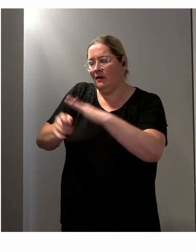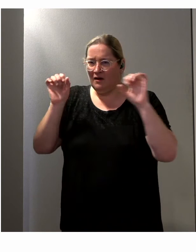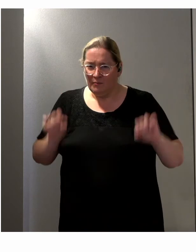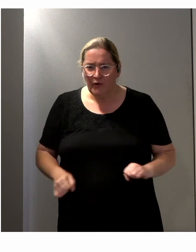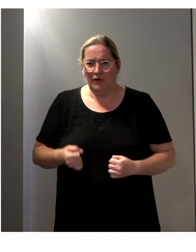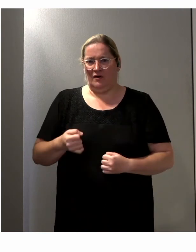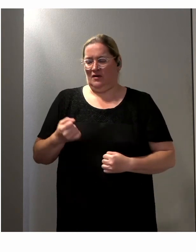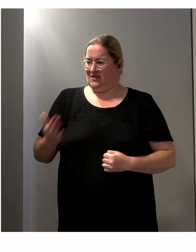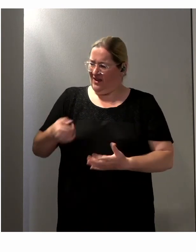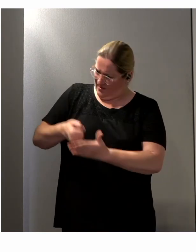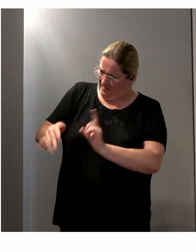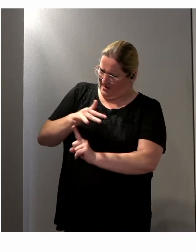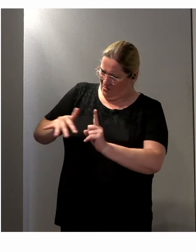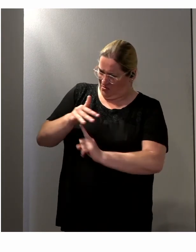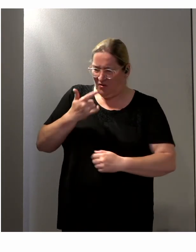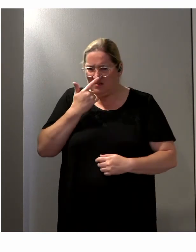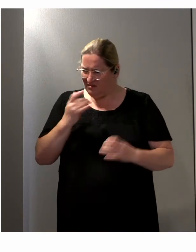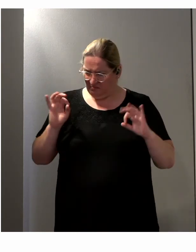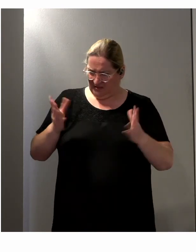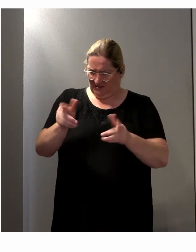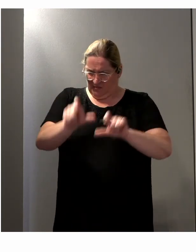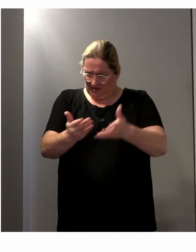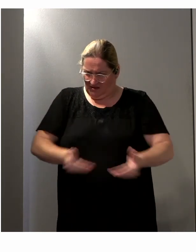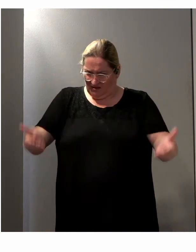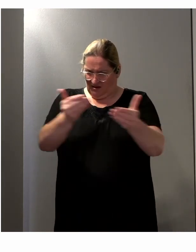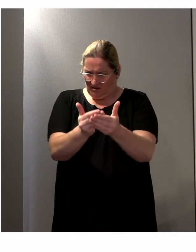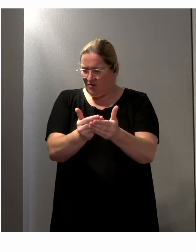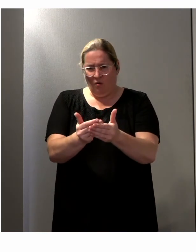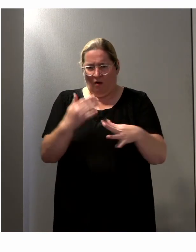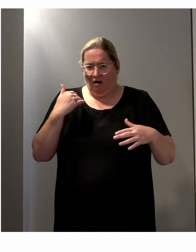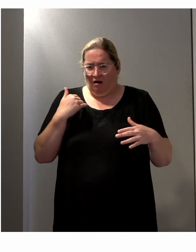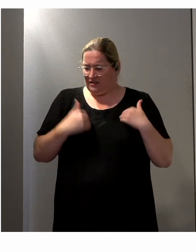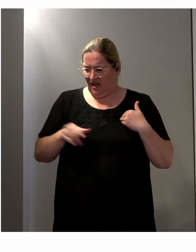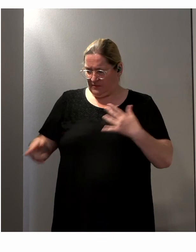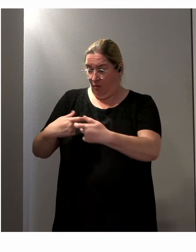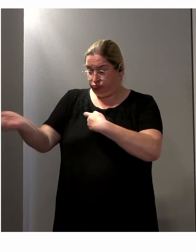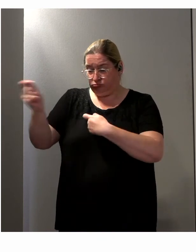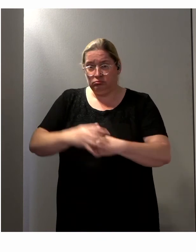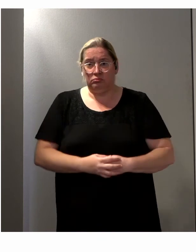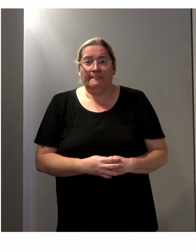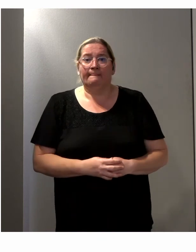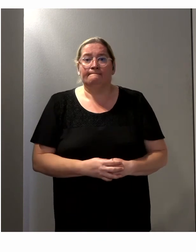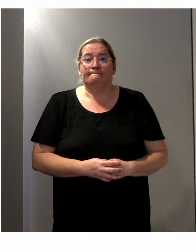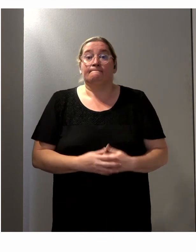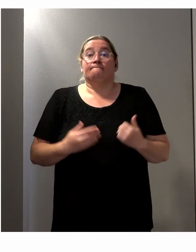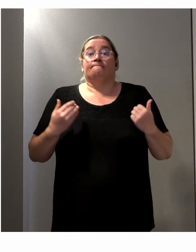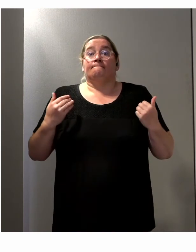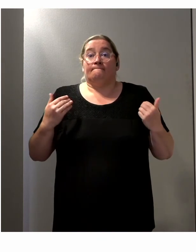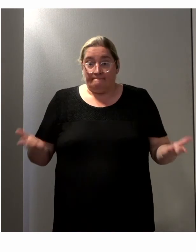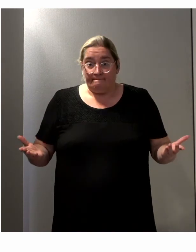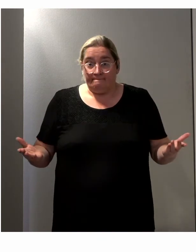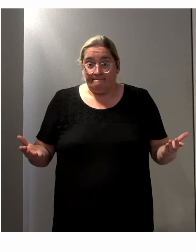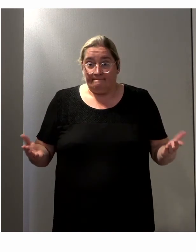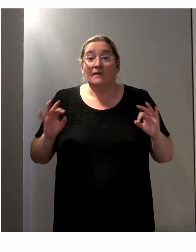des minima sociaux qui ne convient pas évidemment aux personnes en situation de handicap. Et c'est d'ailleurs ce que